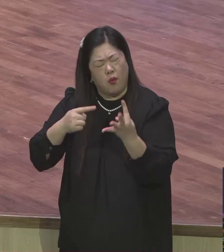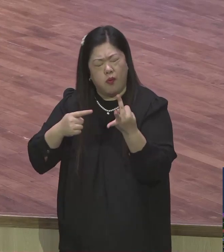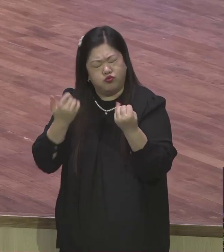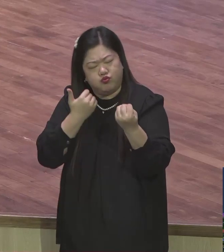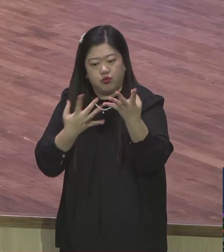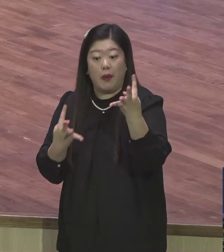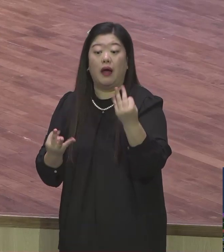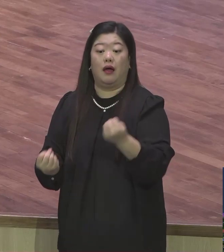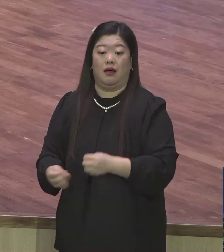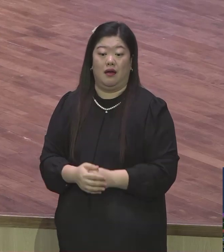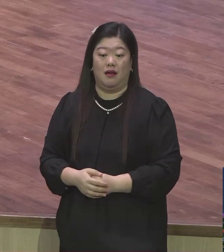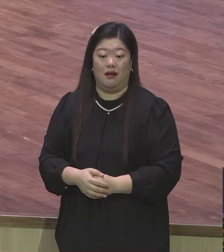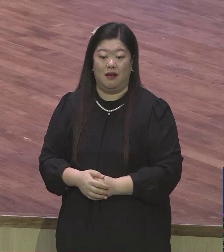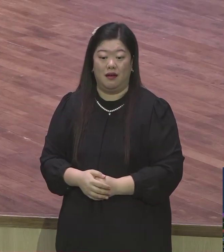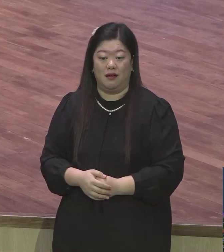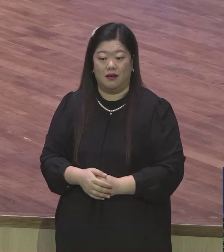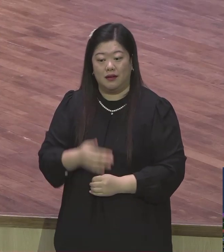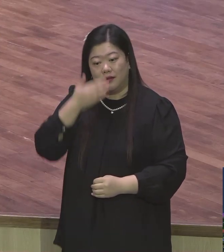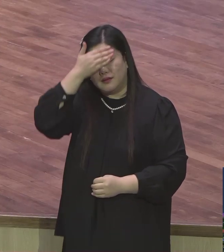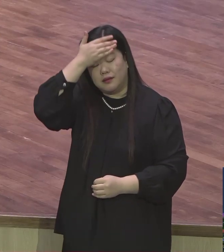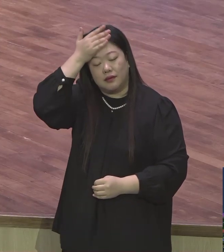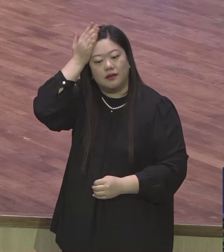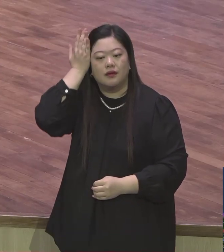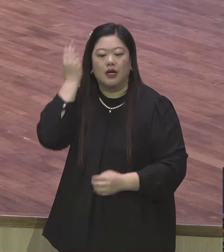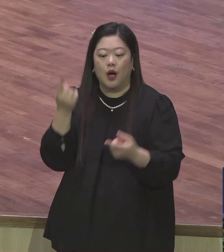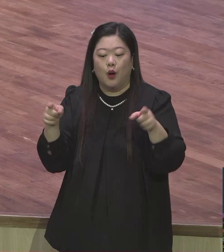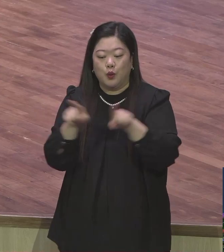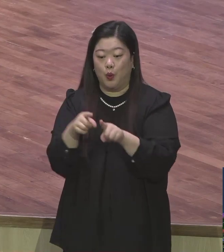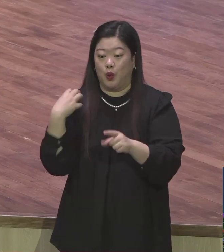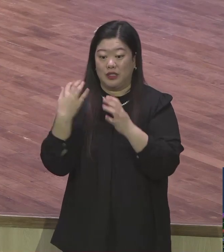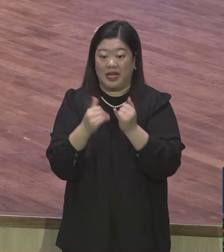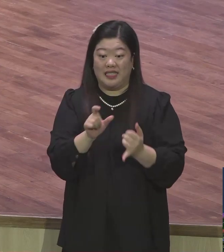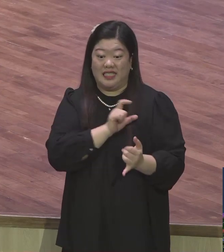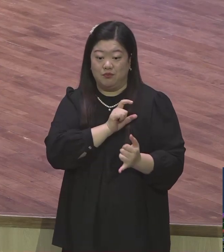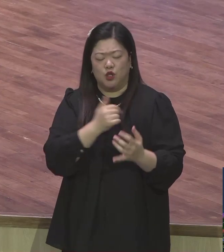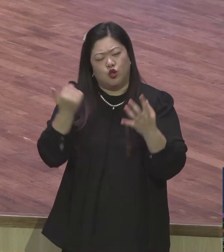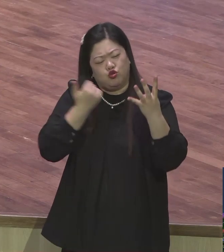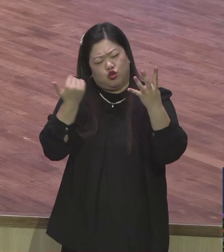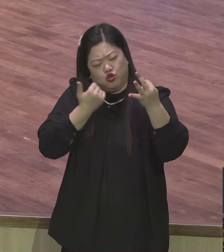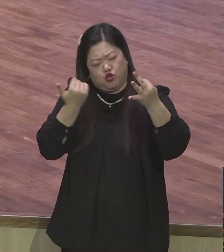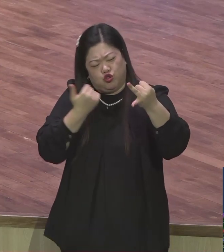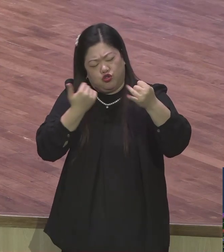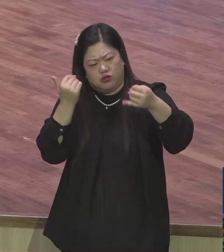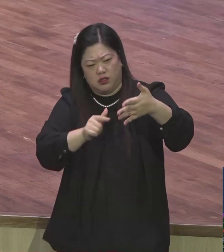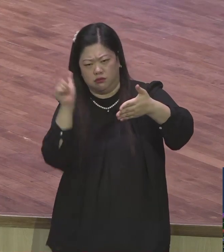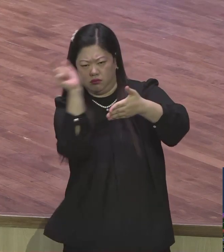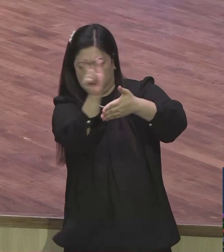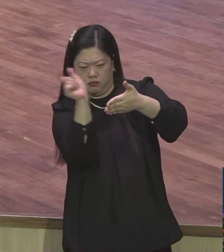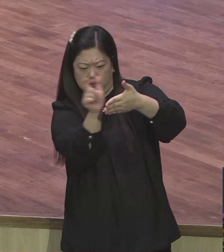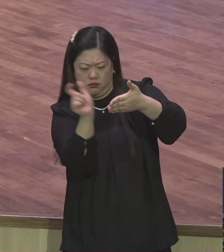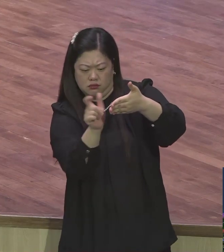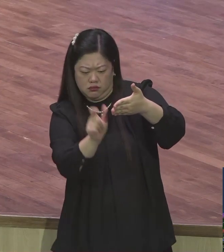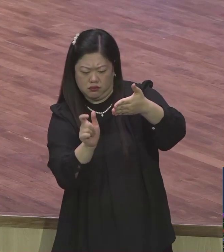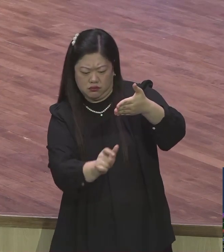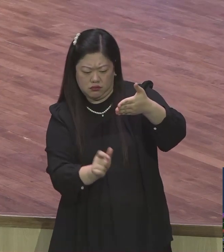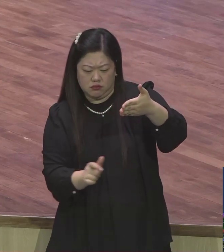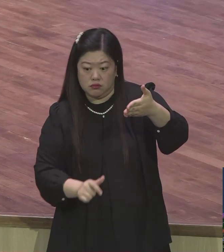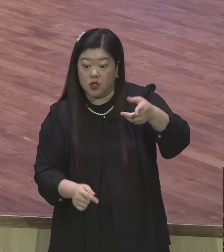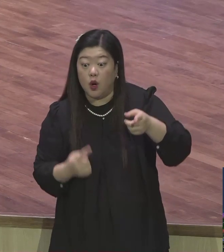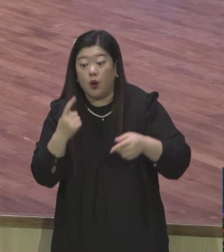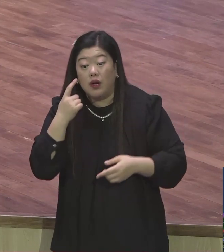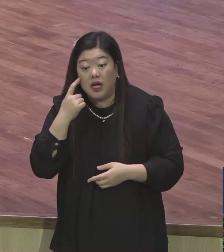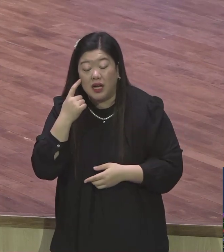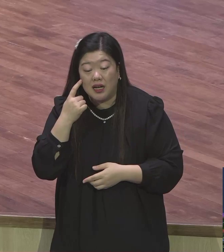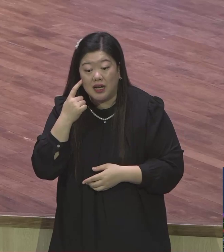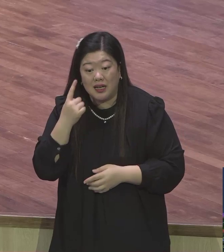나오는데 동역자들을 열거를 쭉 하잖아요. 바울이 이렇게 열거하고 있는 이유가 뭐냐, 단순히 문안인사 수준이